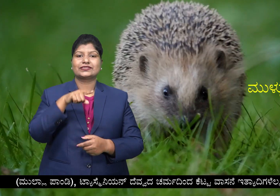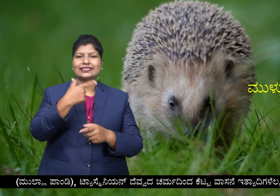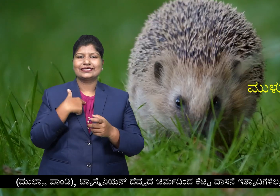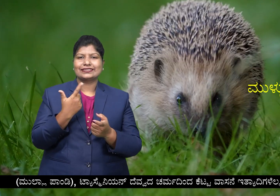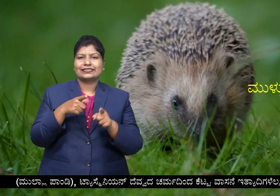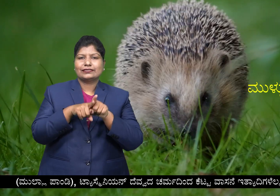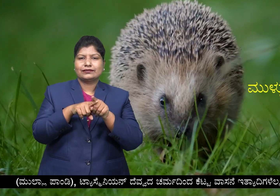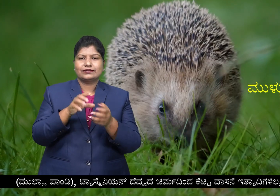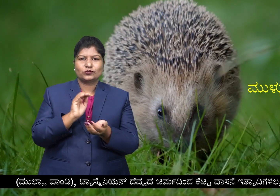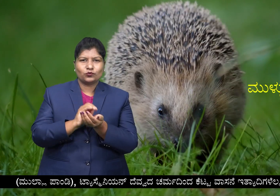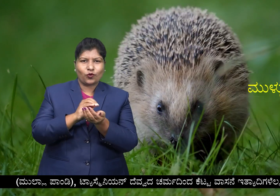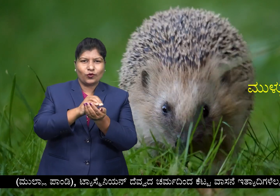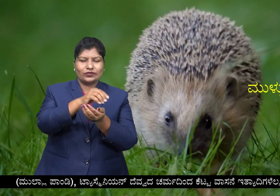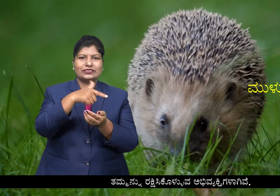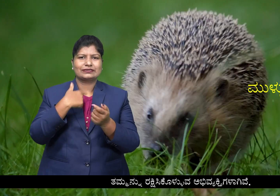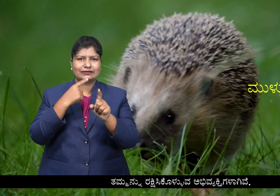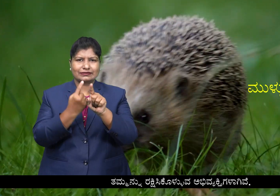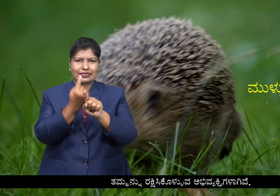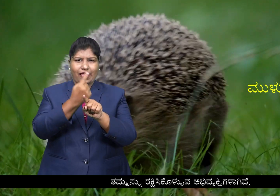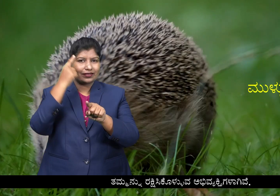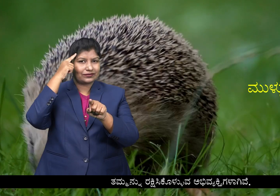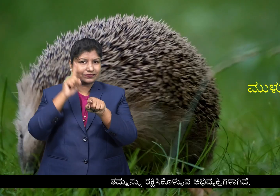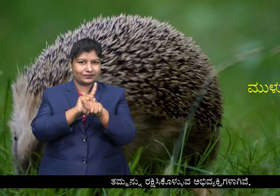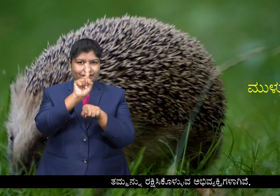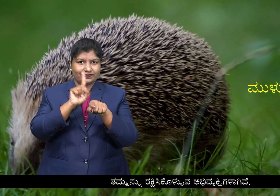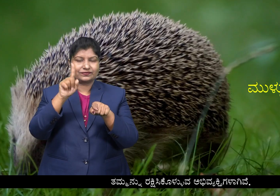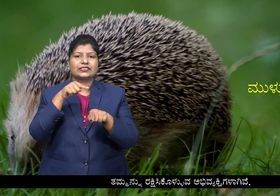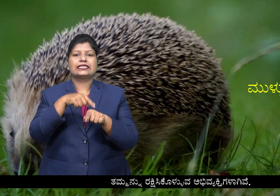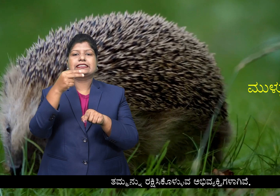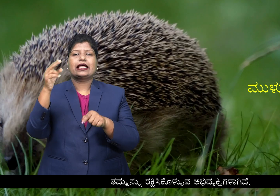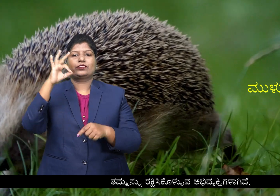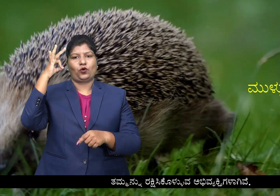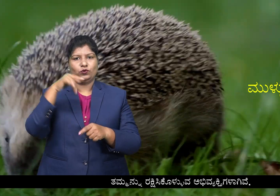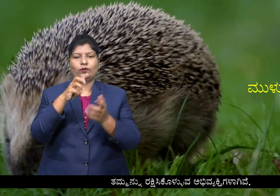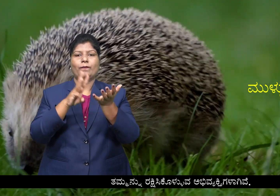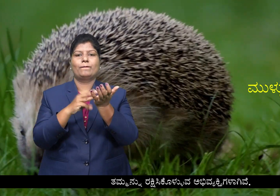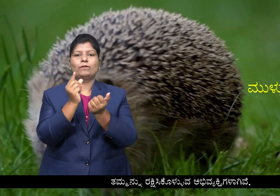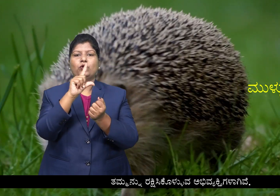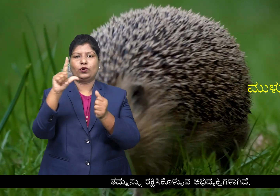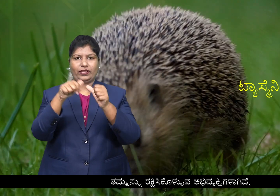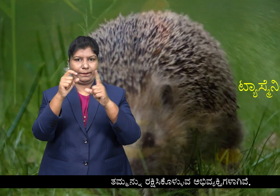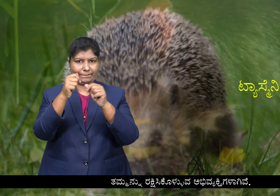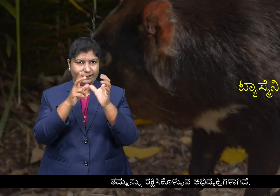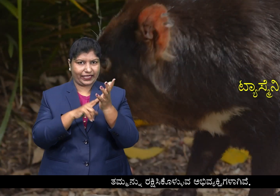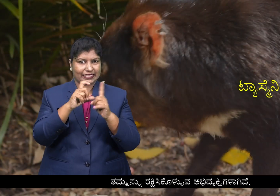ವಾಸನೆ ಇತ್ಯಾದಿಗಳೆಲ್ಲವೂ ಪರಭಕ್ಷಕಗಳಿಂದ ತಮ್ಮನ್ನ ರಕ್ಷಿಸಿಕೊಳ್ಳುವ ಅಭಿವ್ಯಕ್ತಿಗಳಾಗಿವೆ.